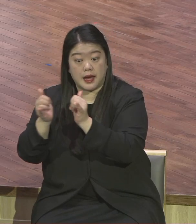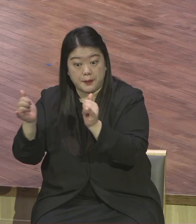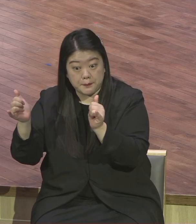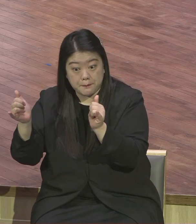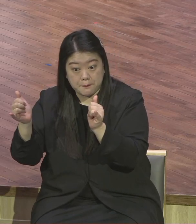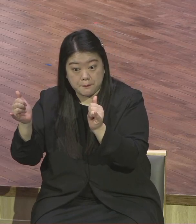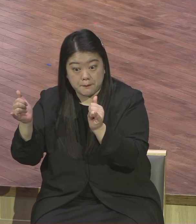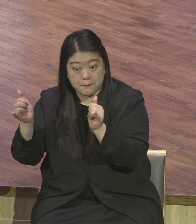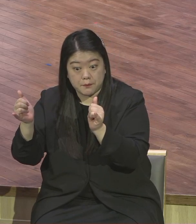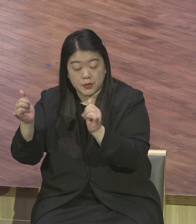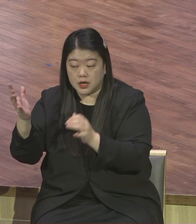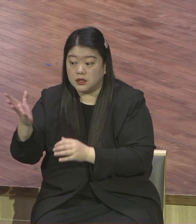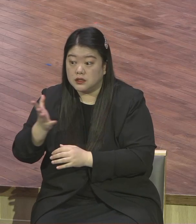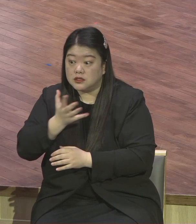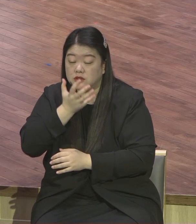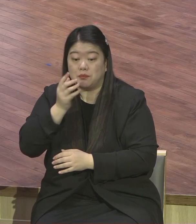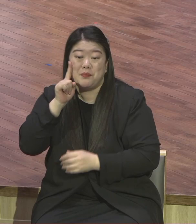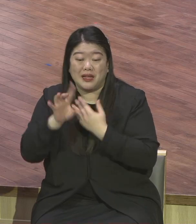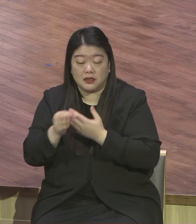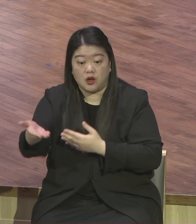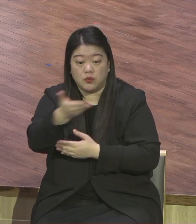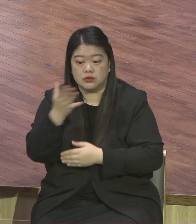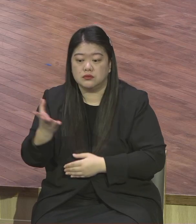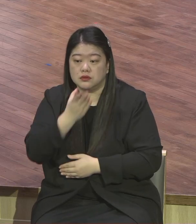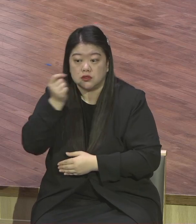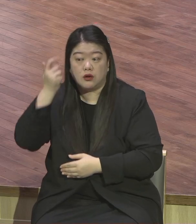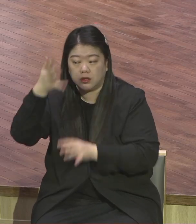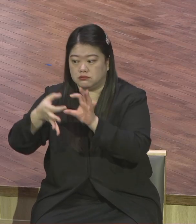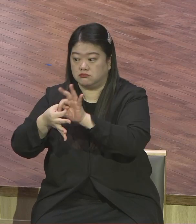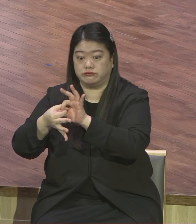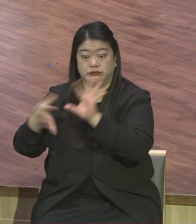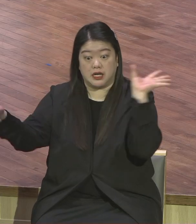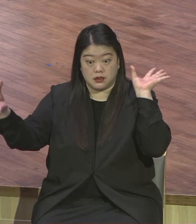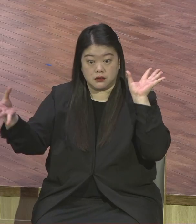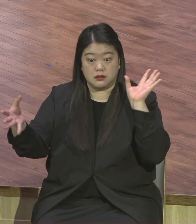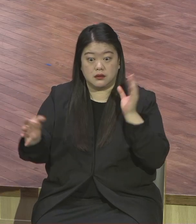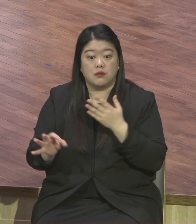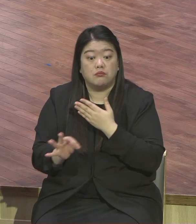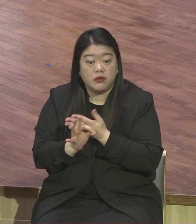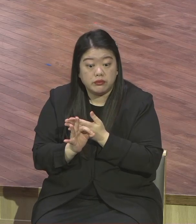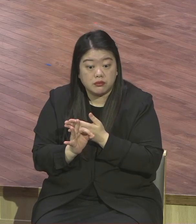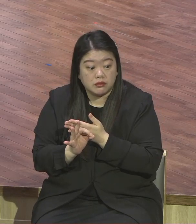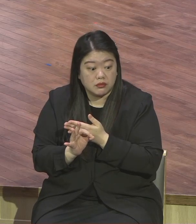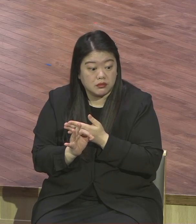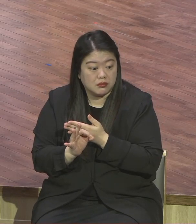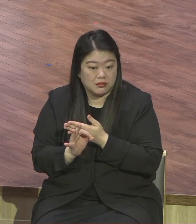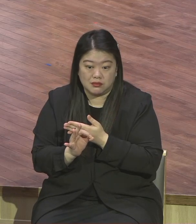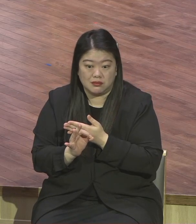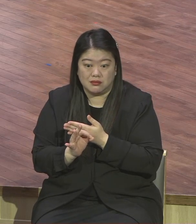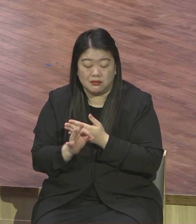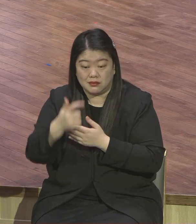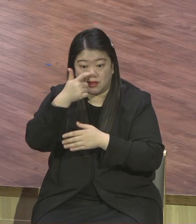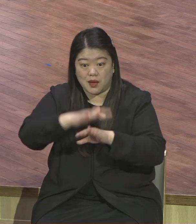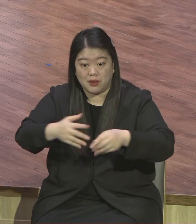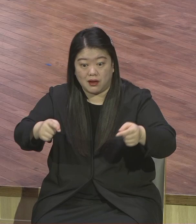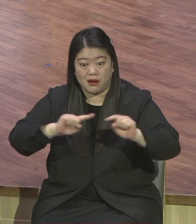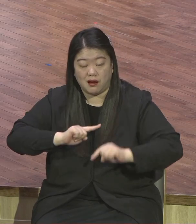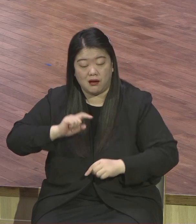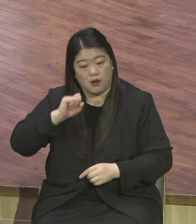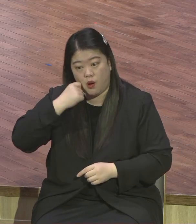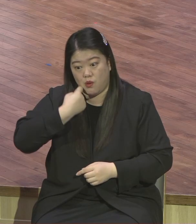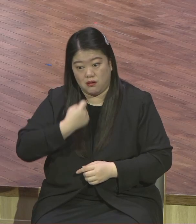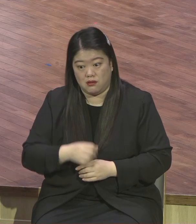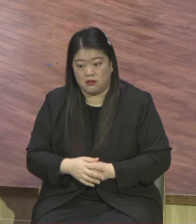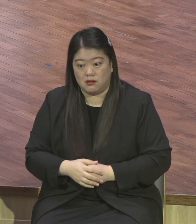성령의 사람이 아니고는 아 주일날이구나 하나님 앞에 예배를 가야지 그거 없어요. 뭐